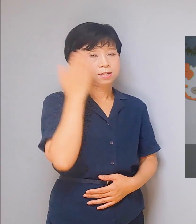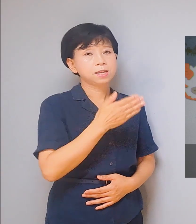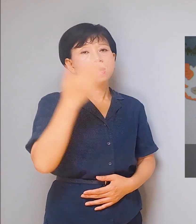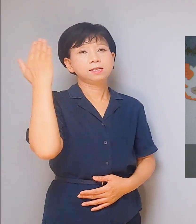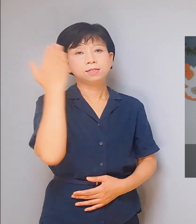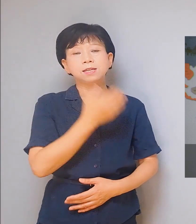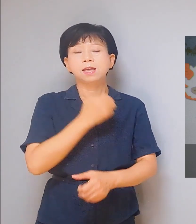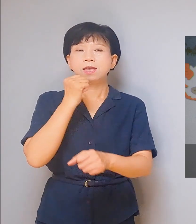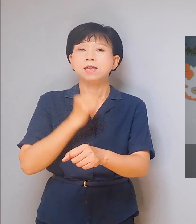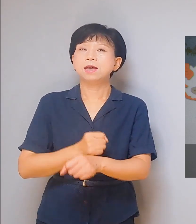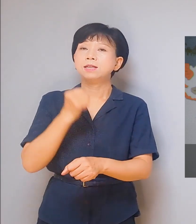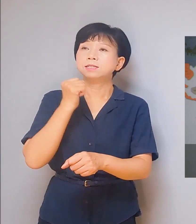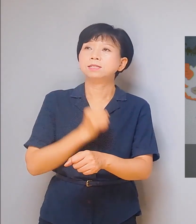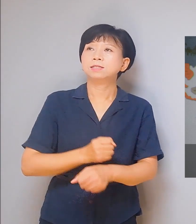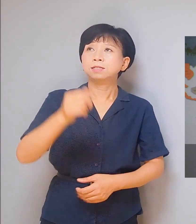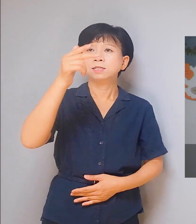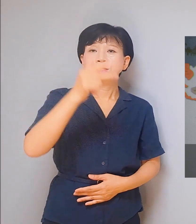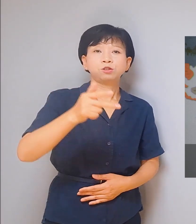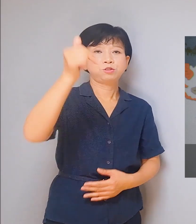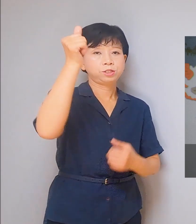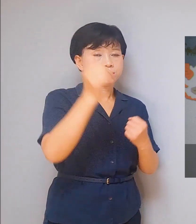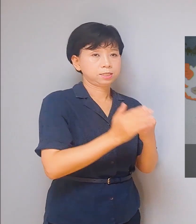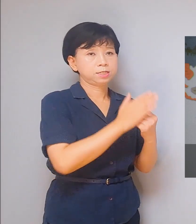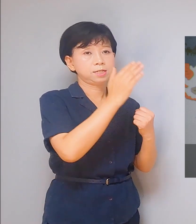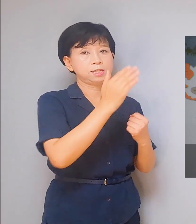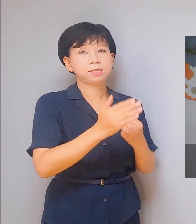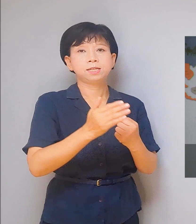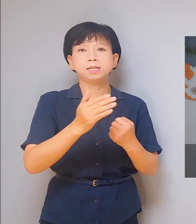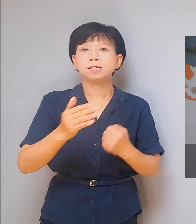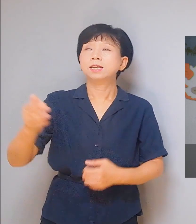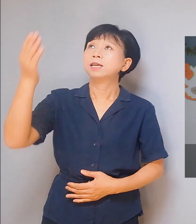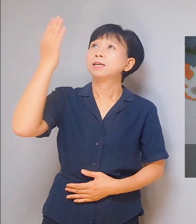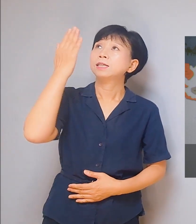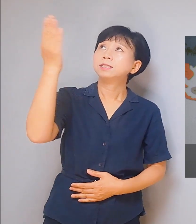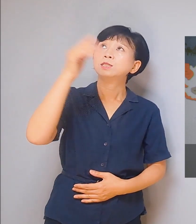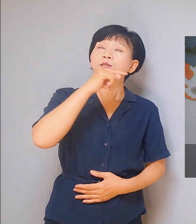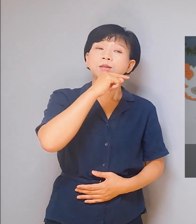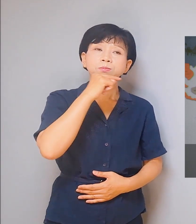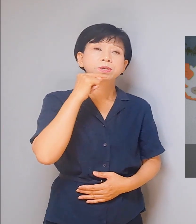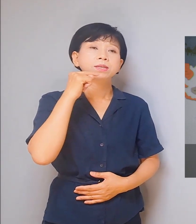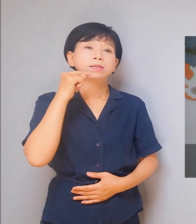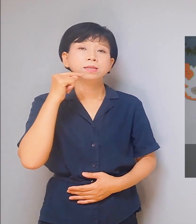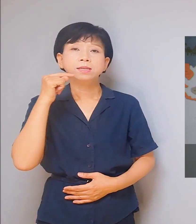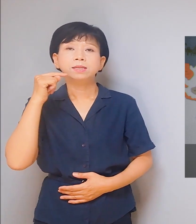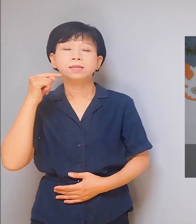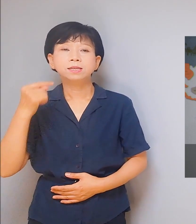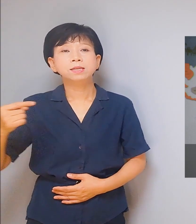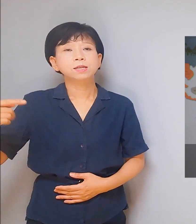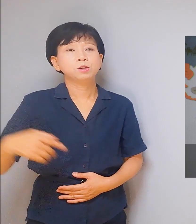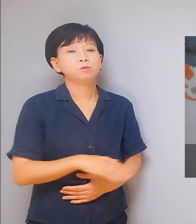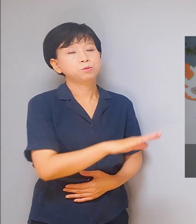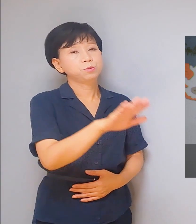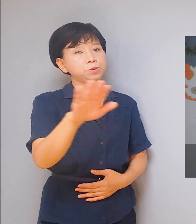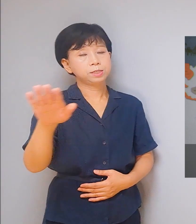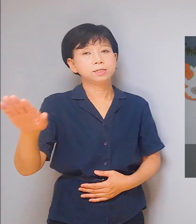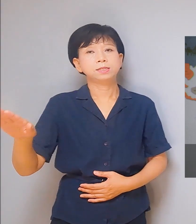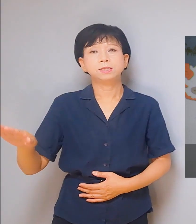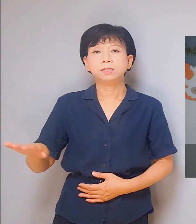우리를 깨끗게 하시는 주시니 그의